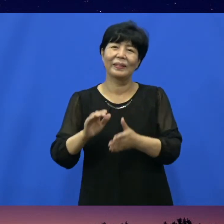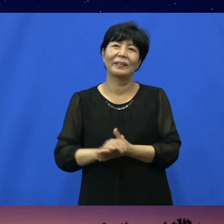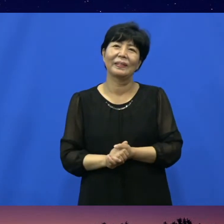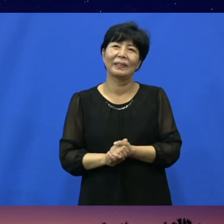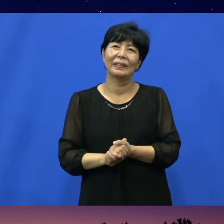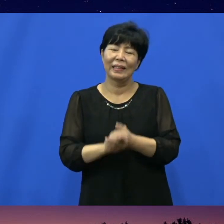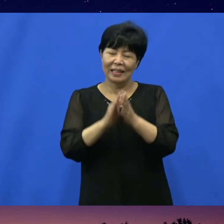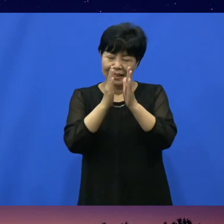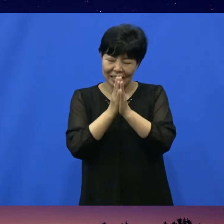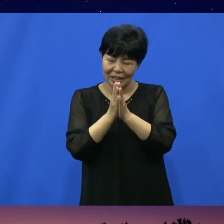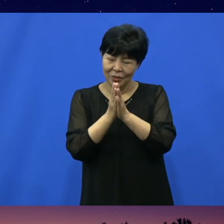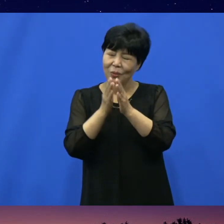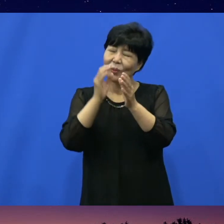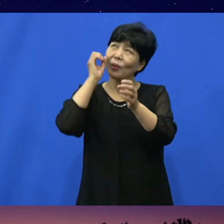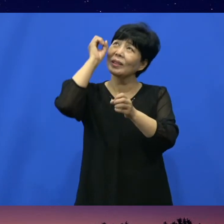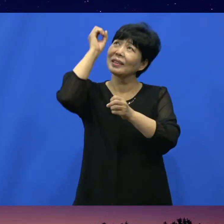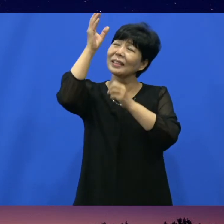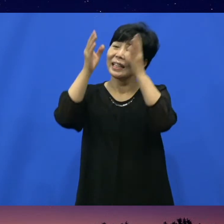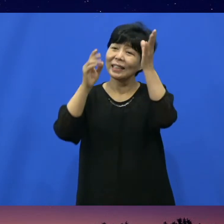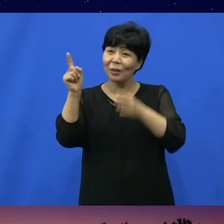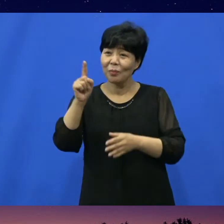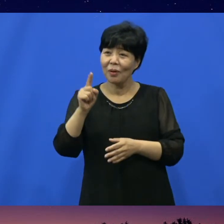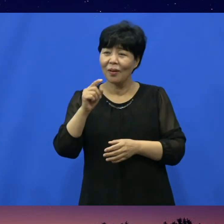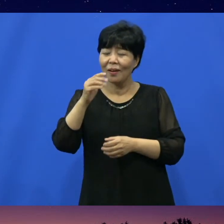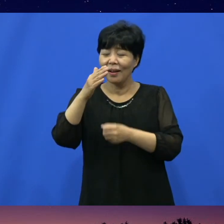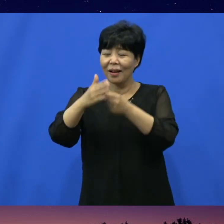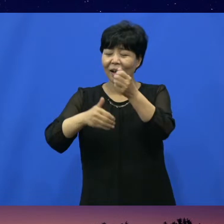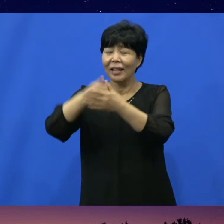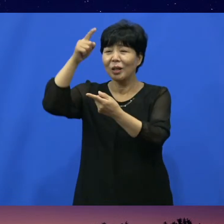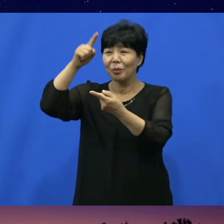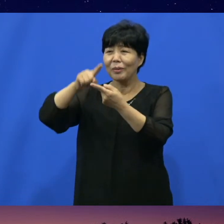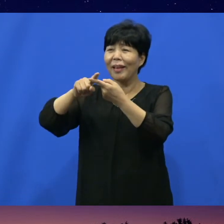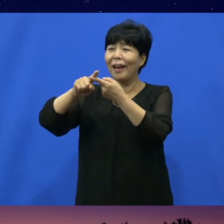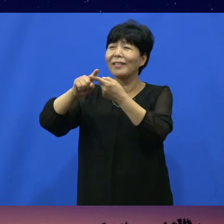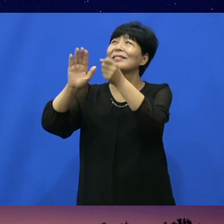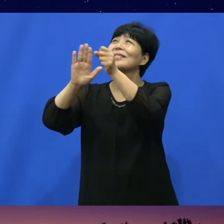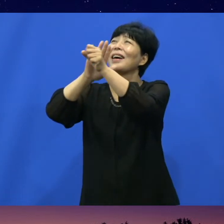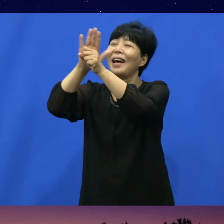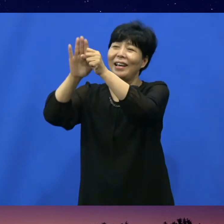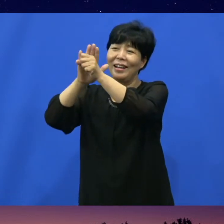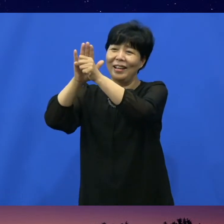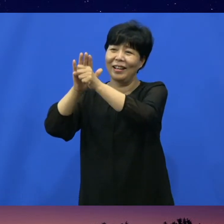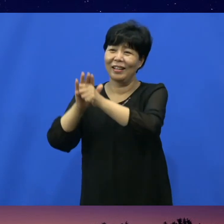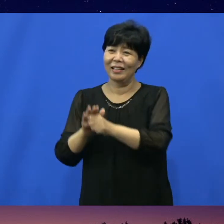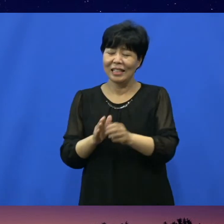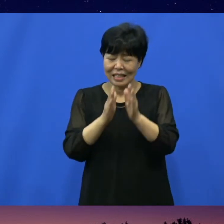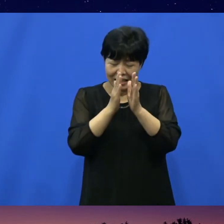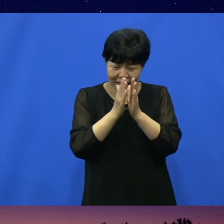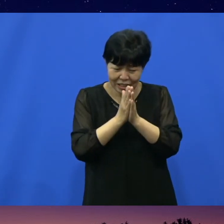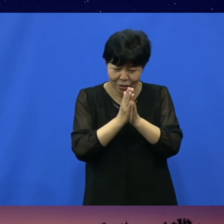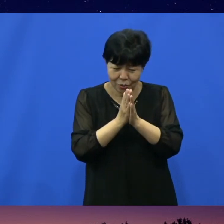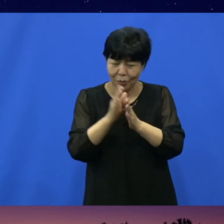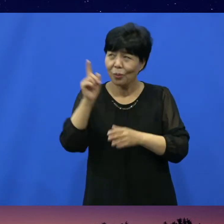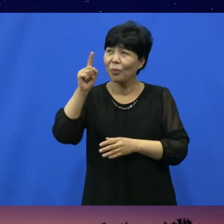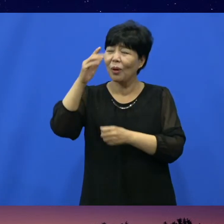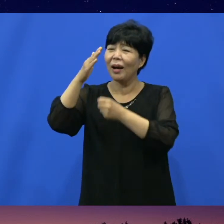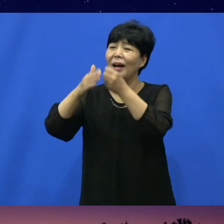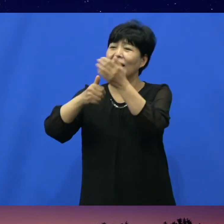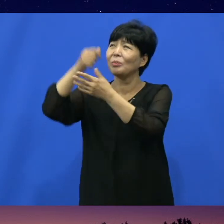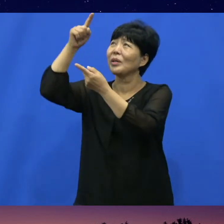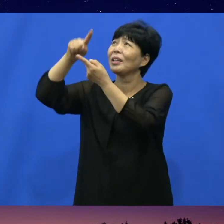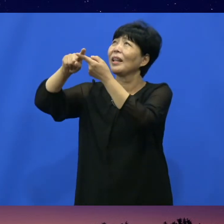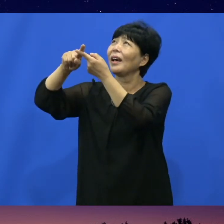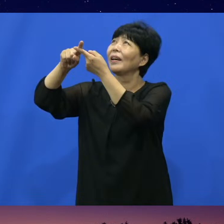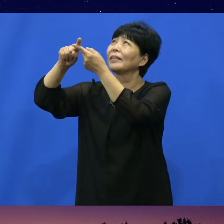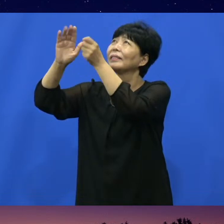기도와 찬양이 뭔지 아세요? 여러분 사랑의 시간이에요. 여러분 기도를 하나님과 사랑에 빠지는 거예요.